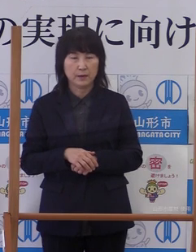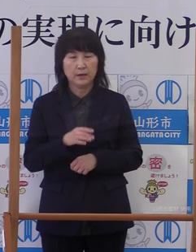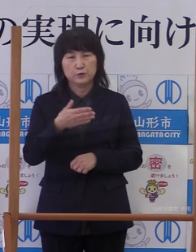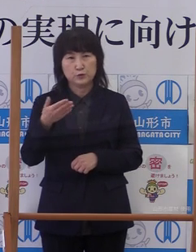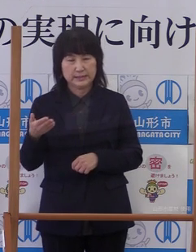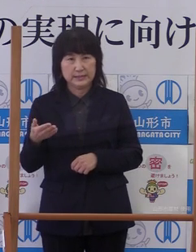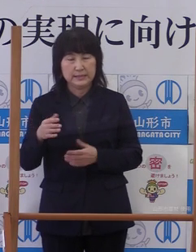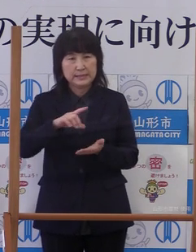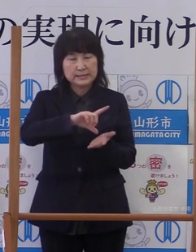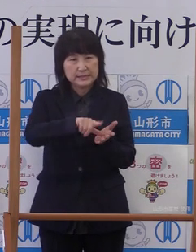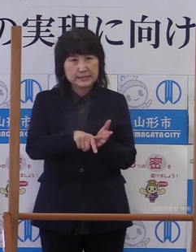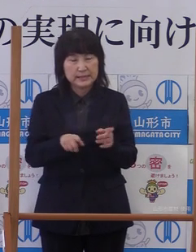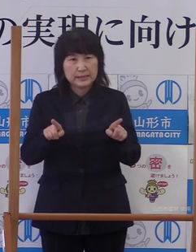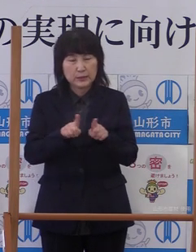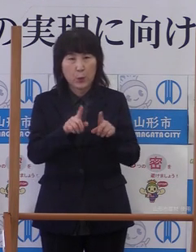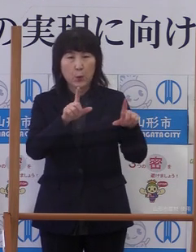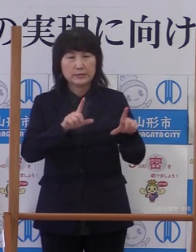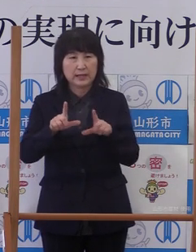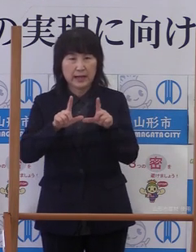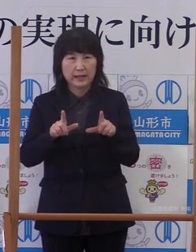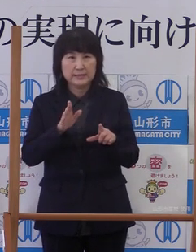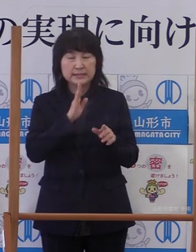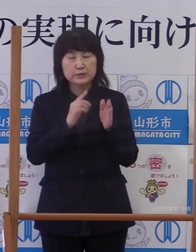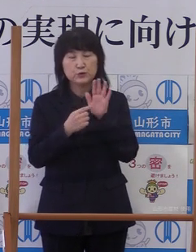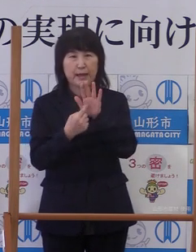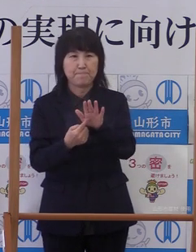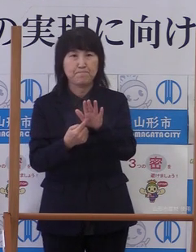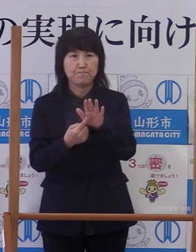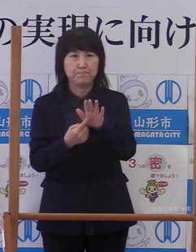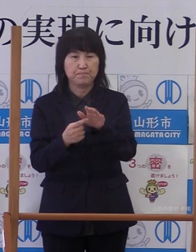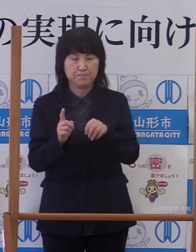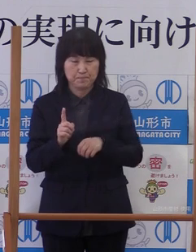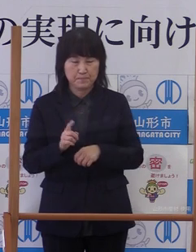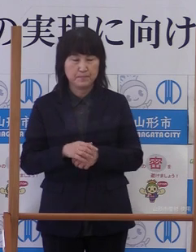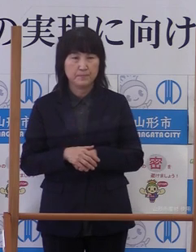次に地域共生社会の実現についてです。